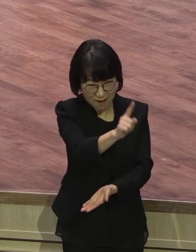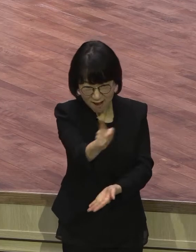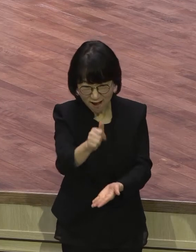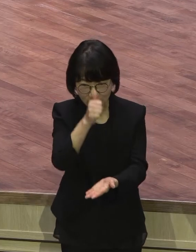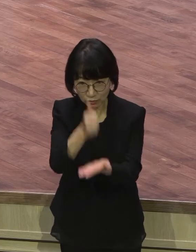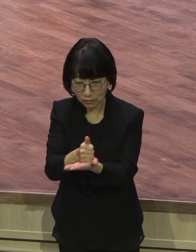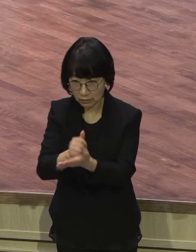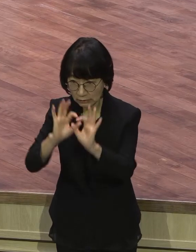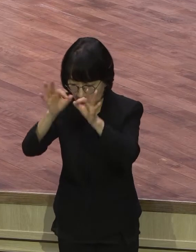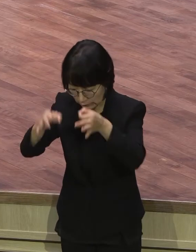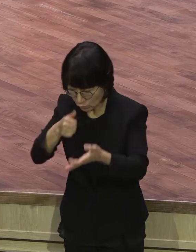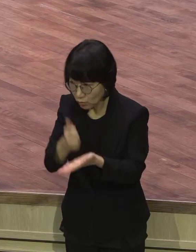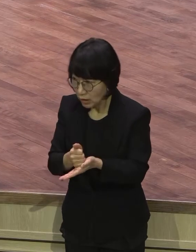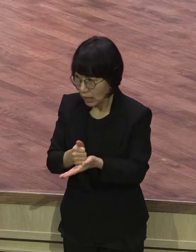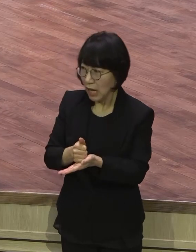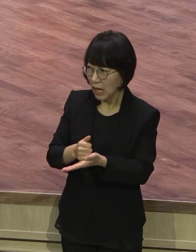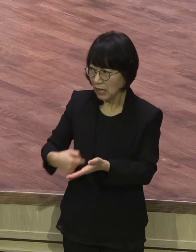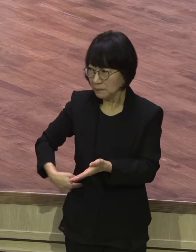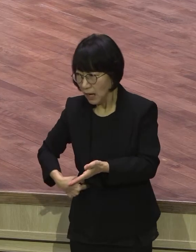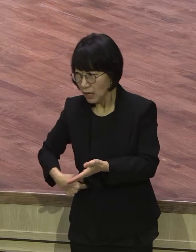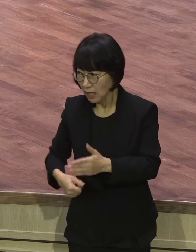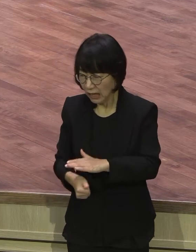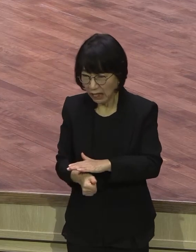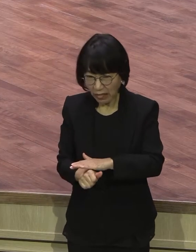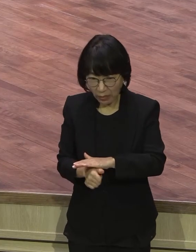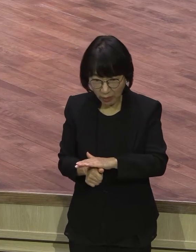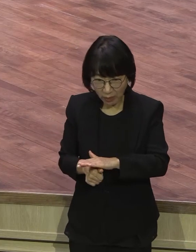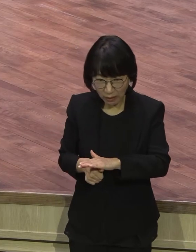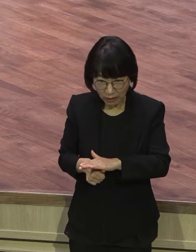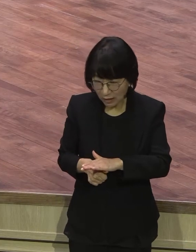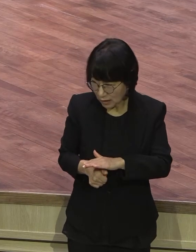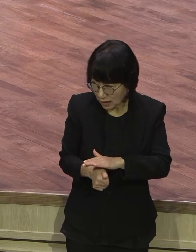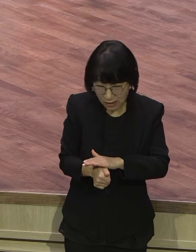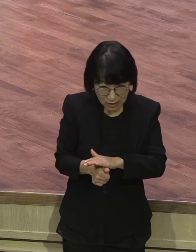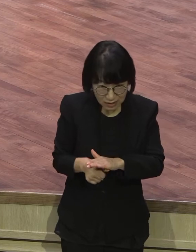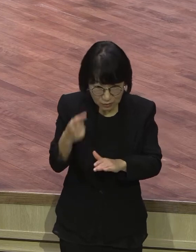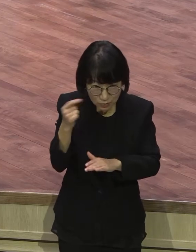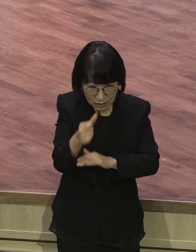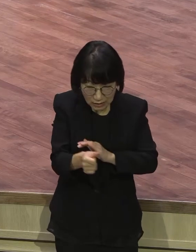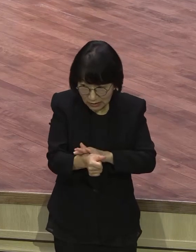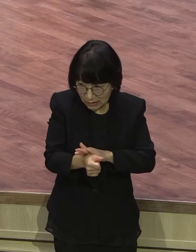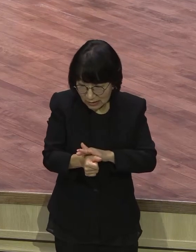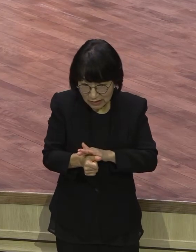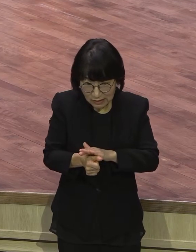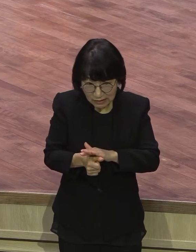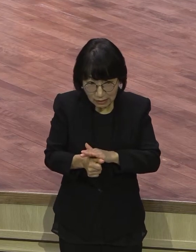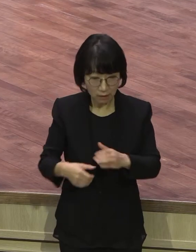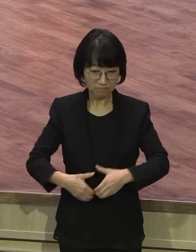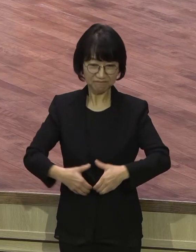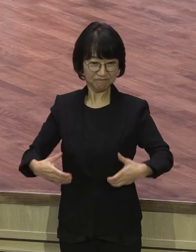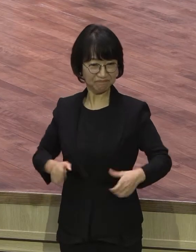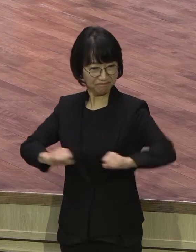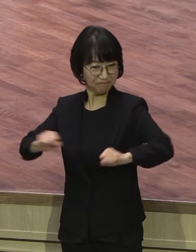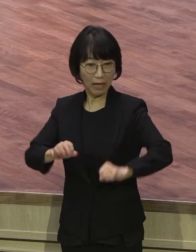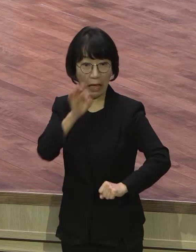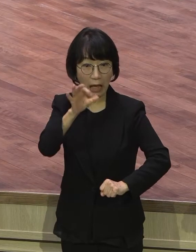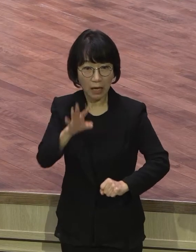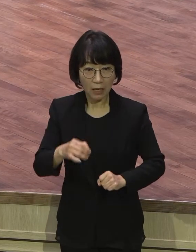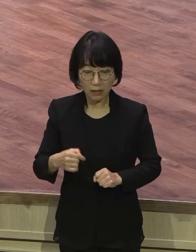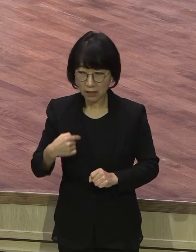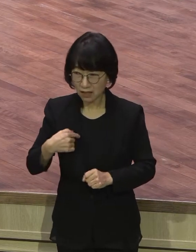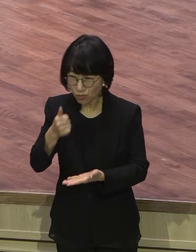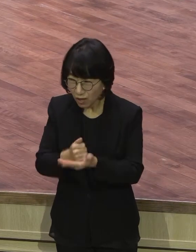정죄의식을 가지면 어떻게 돼요? 움츠러들어요. 계속 움츠러드는 삶. 계속 소심하게 그냥 남의